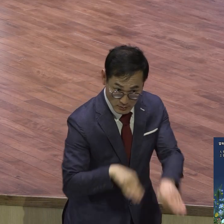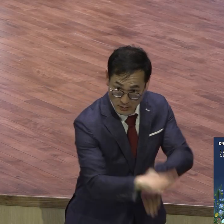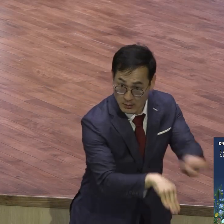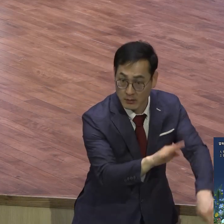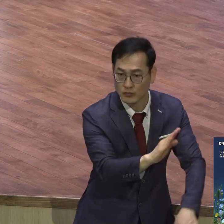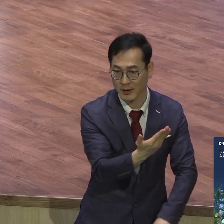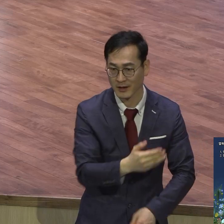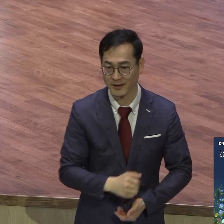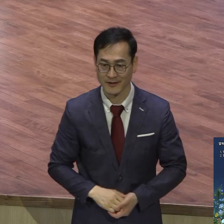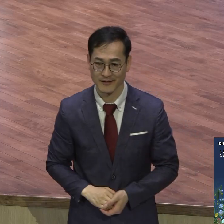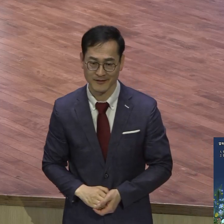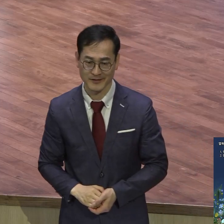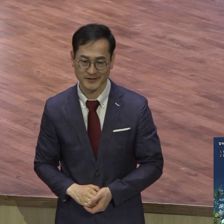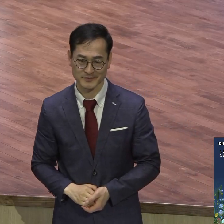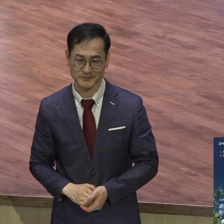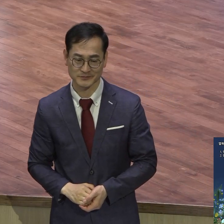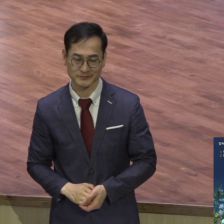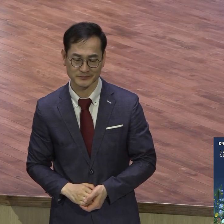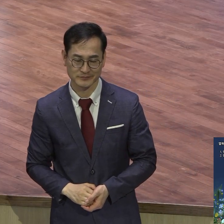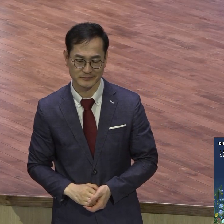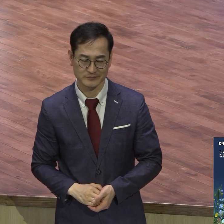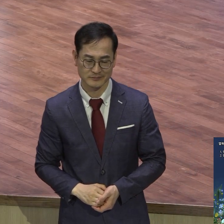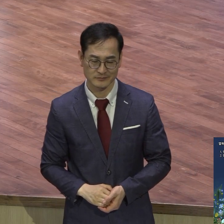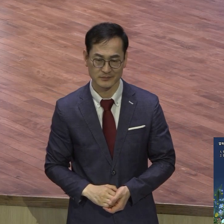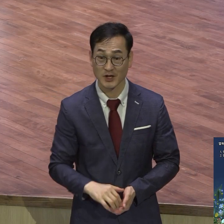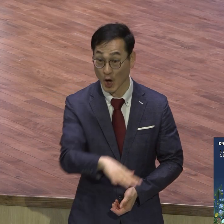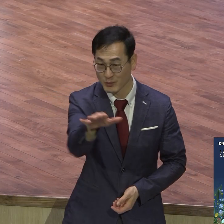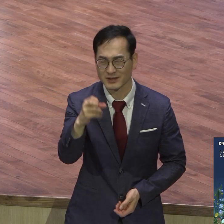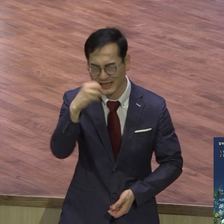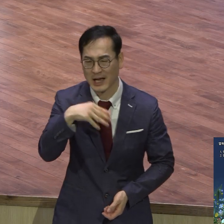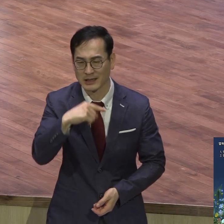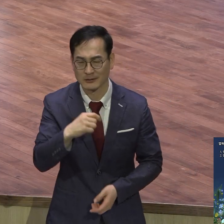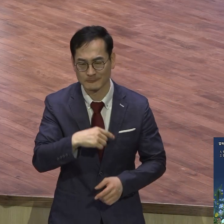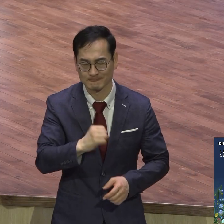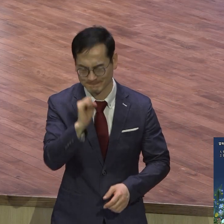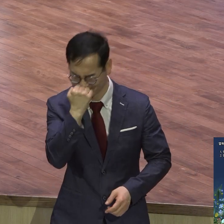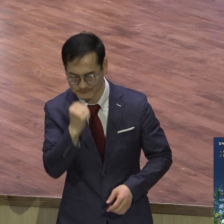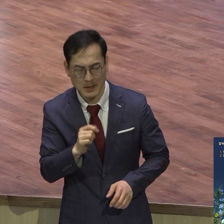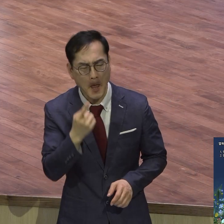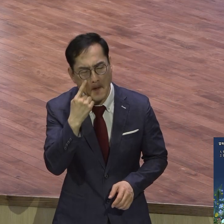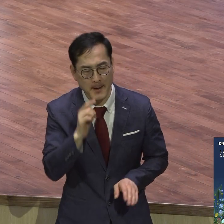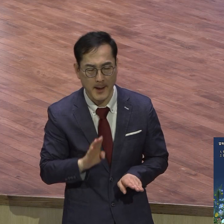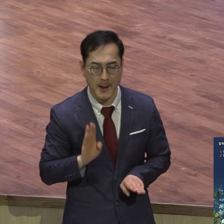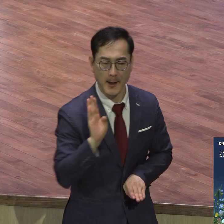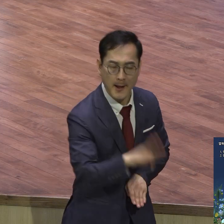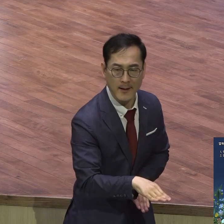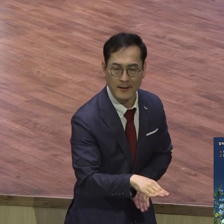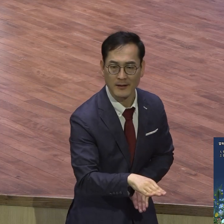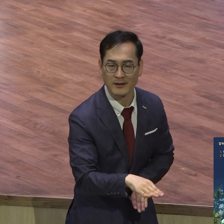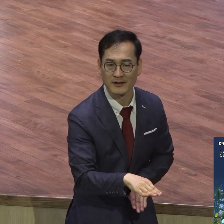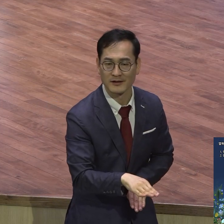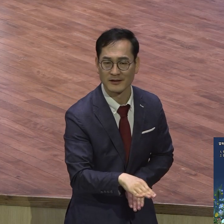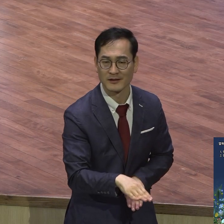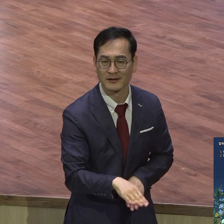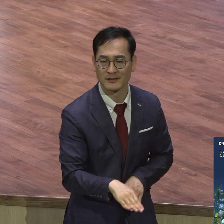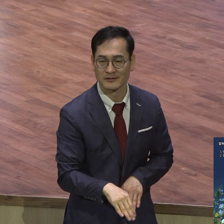한 번 디뎌보세요. 그냥 간단하게 생각하고 변화가 시작됩니다. 변화